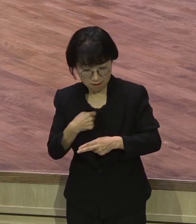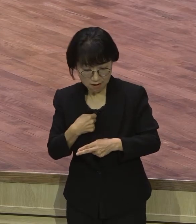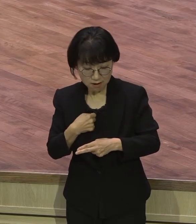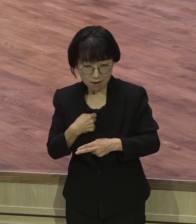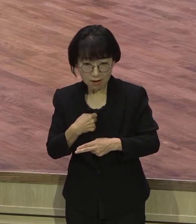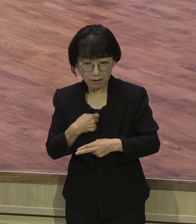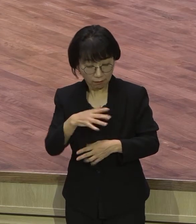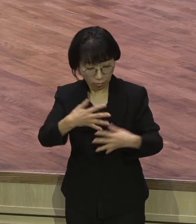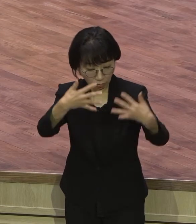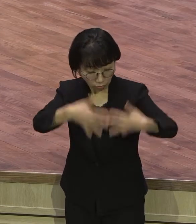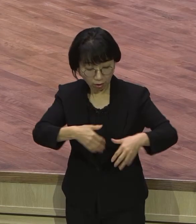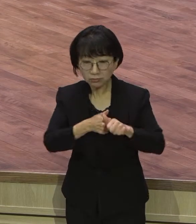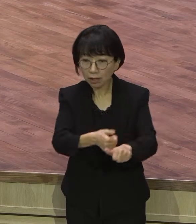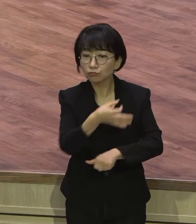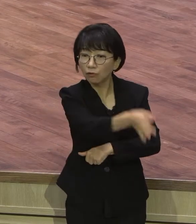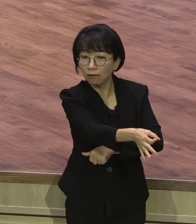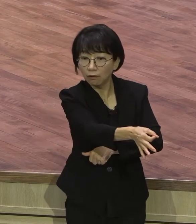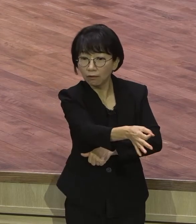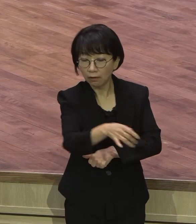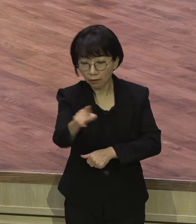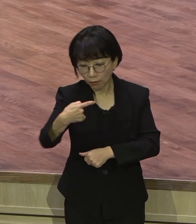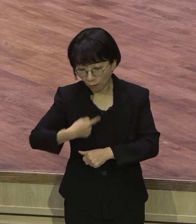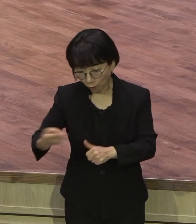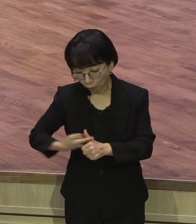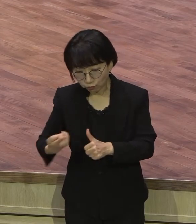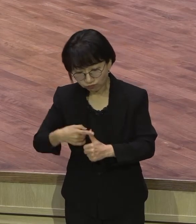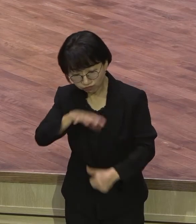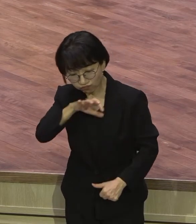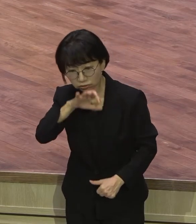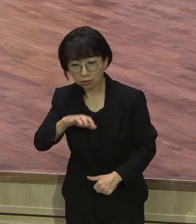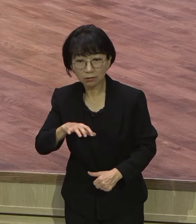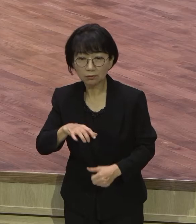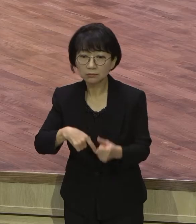그것에 대해서 내가 판단 비판할 것이 아니다.